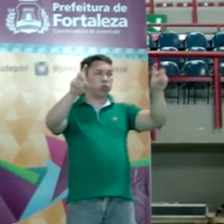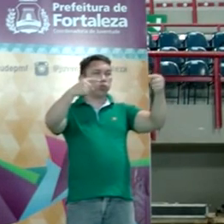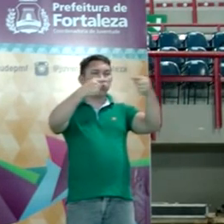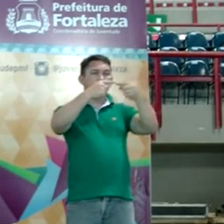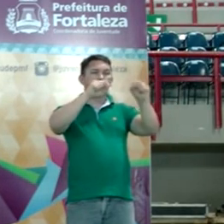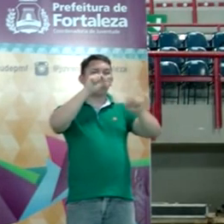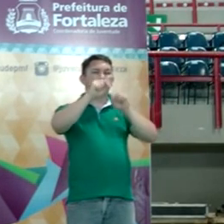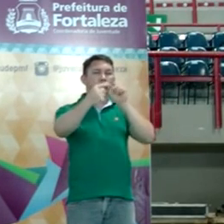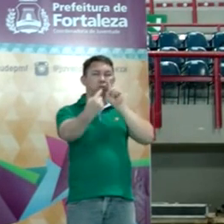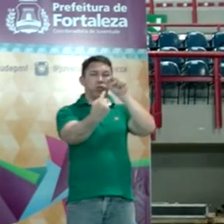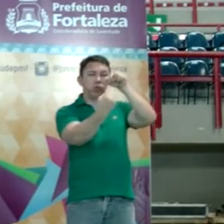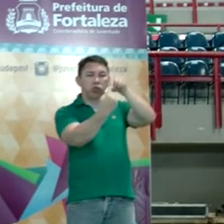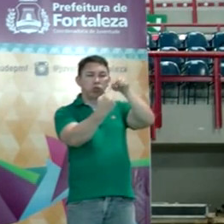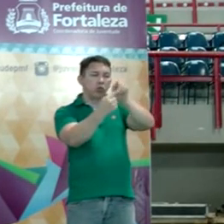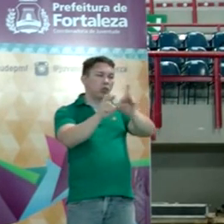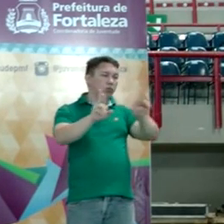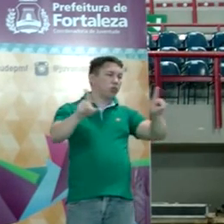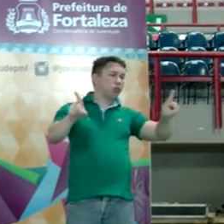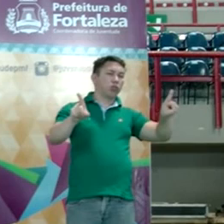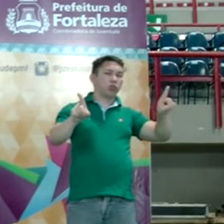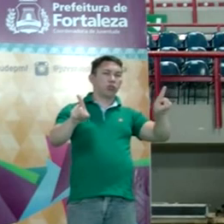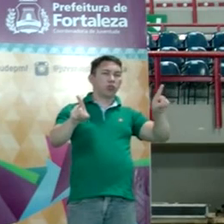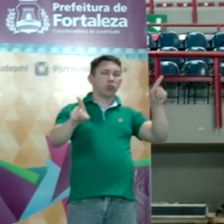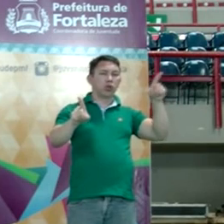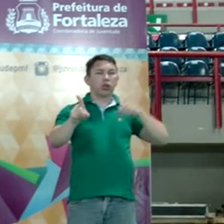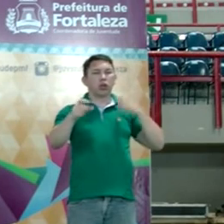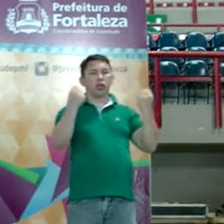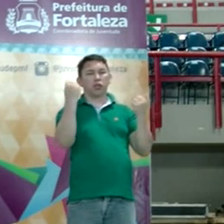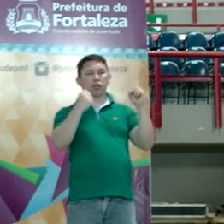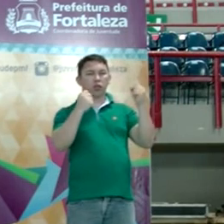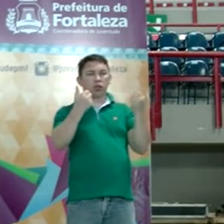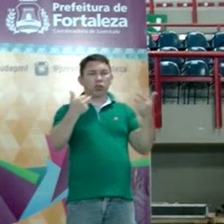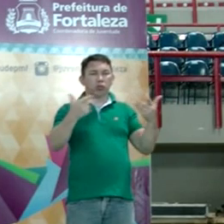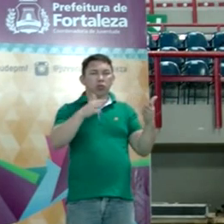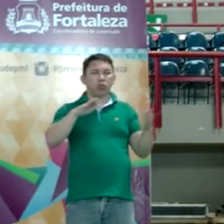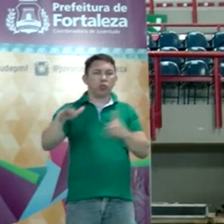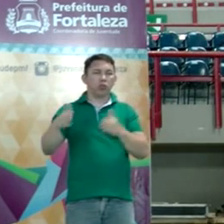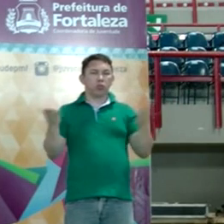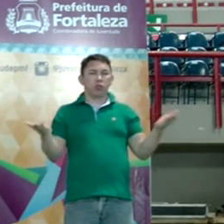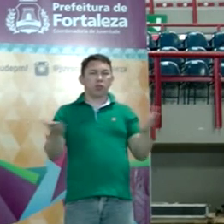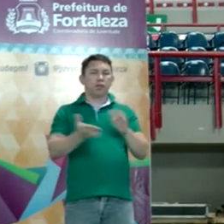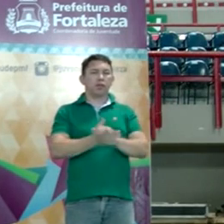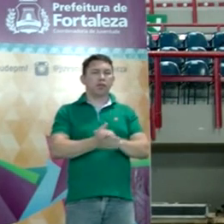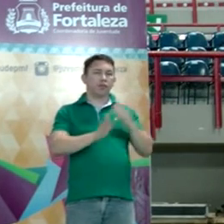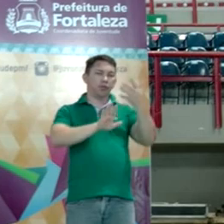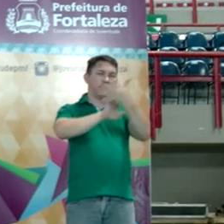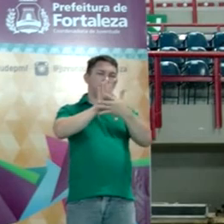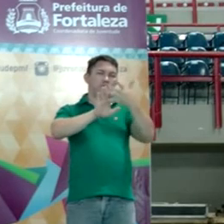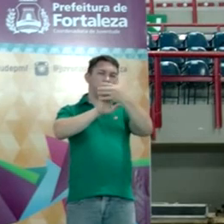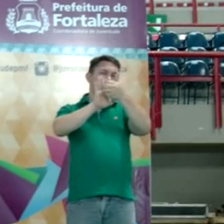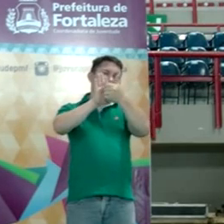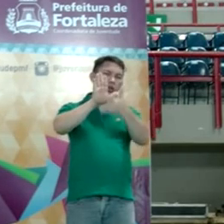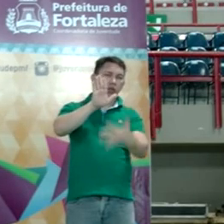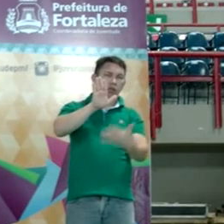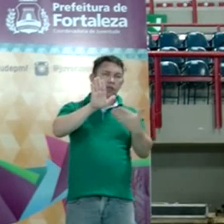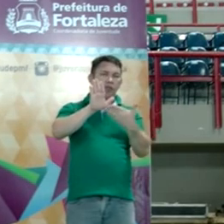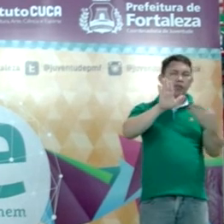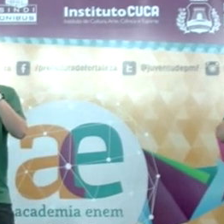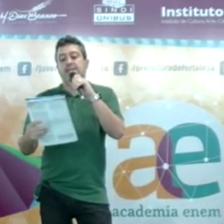mas ela vai se direcionar para uma coisa bem diferente que tem a ver com indústria, certo? Mas vamos com o texto fazer essa